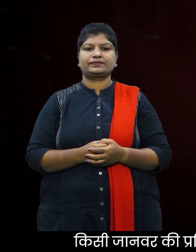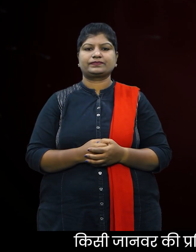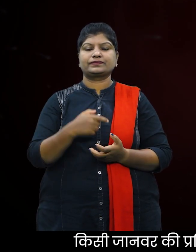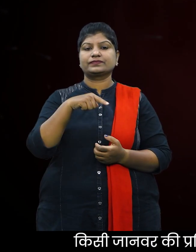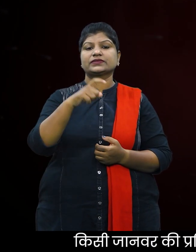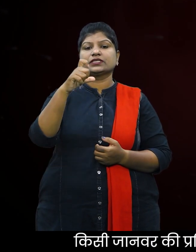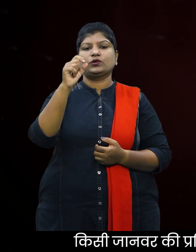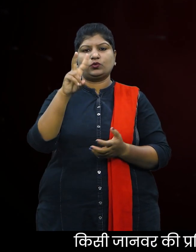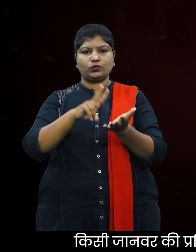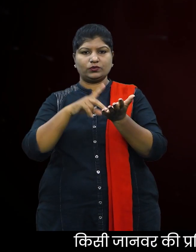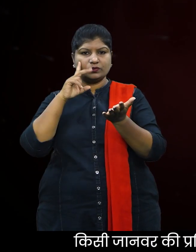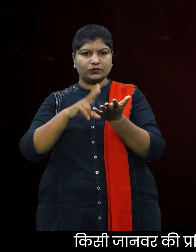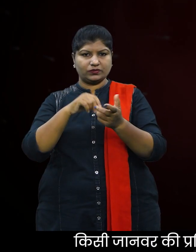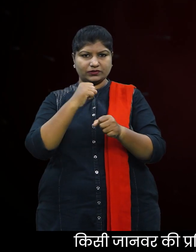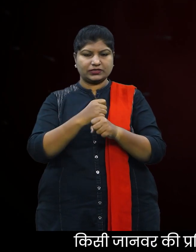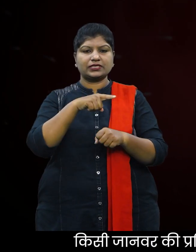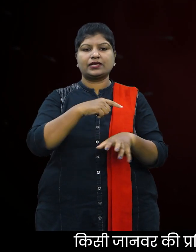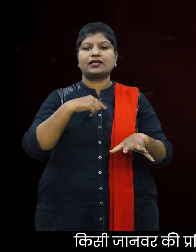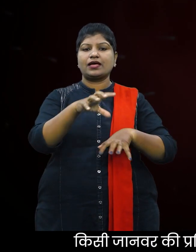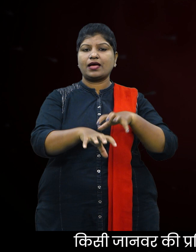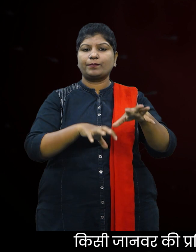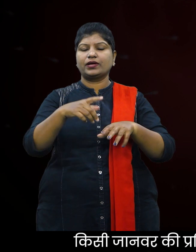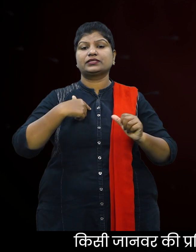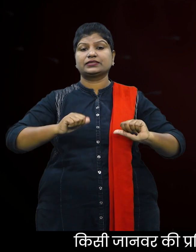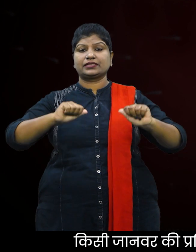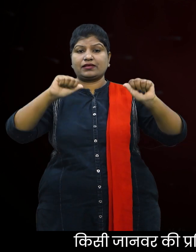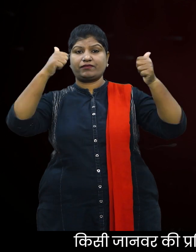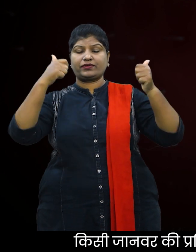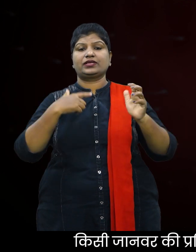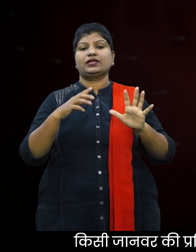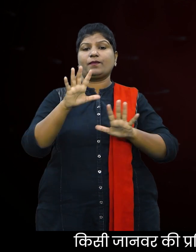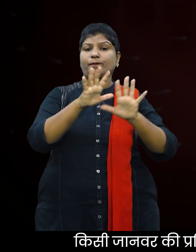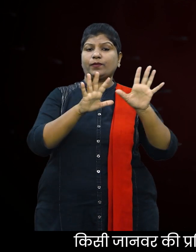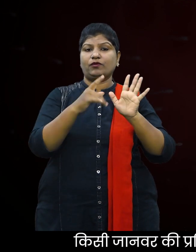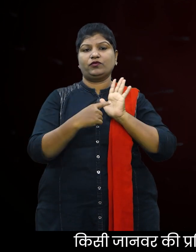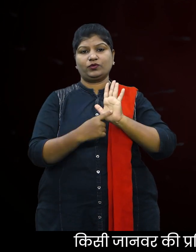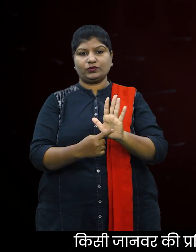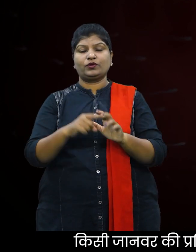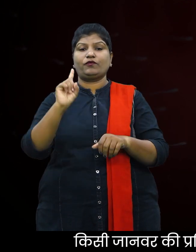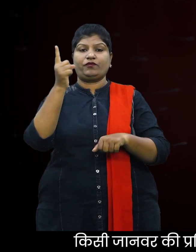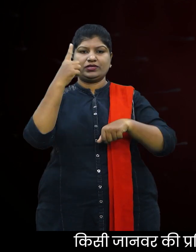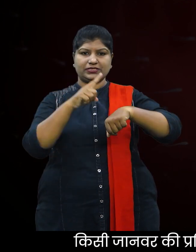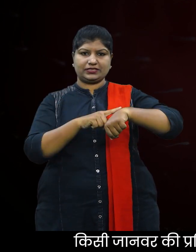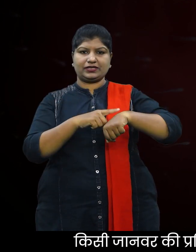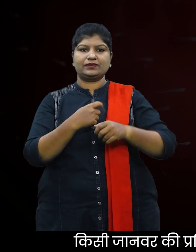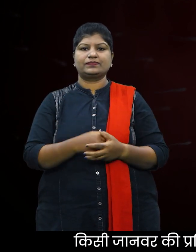किसी जानवर की प्रतिरूपण पहली बार स्कॉटलैंड के एडिनबर्ग ने